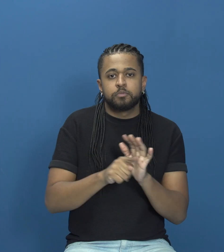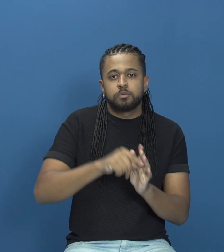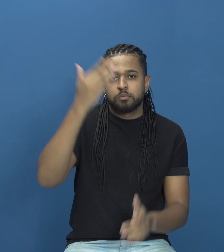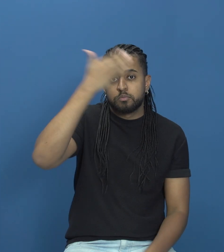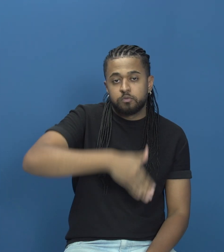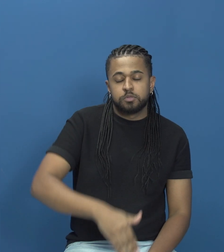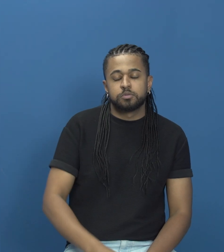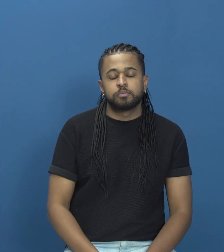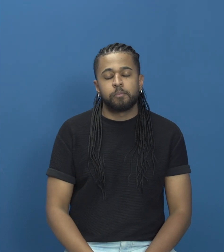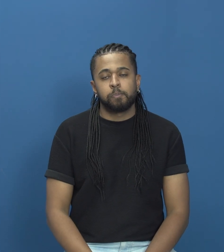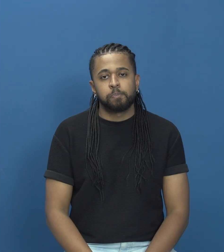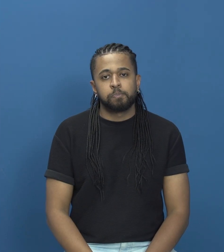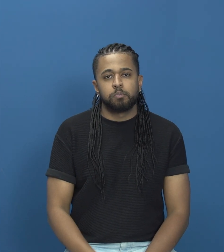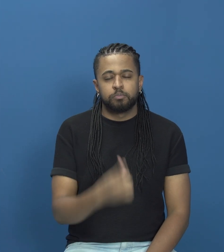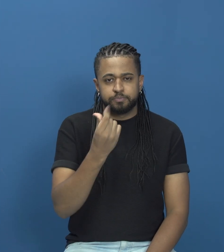comprovantes.